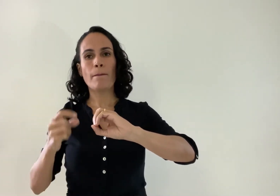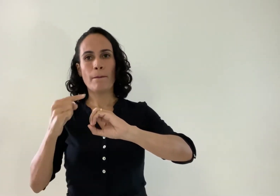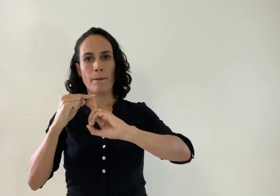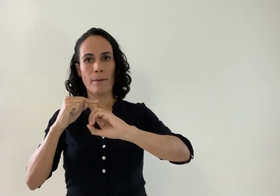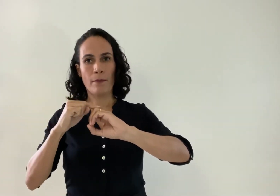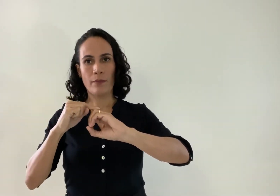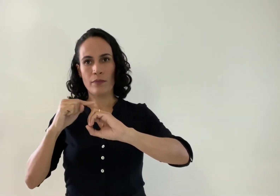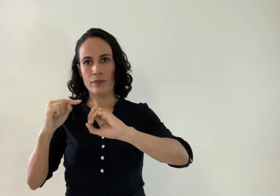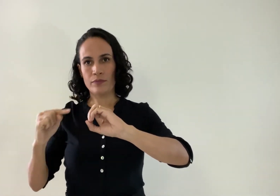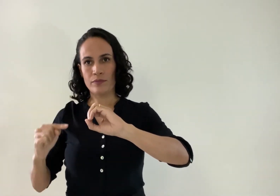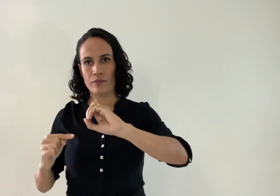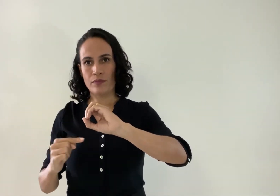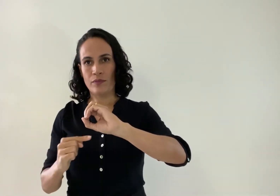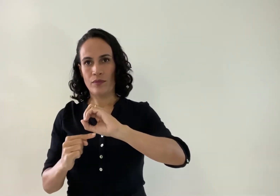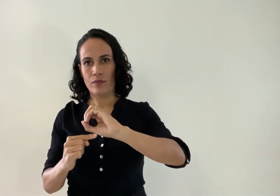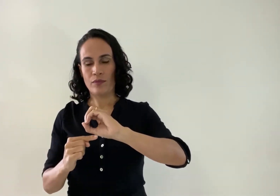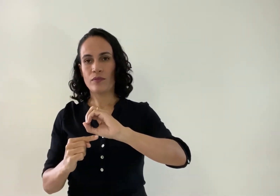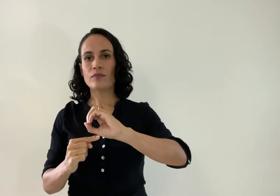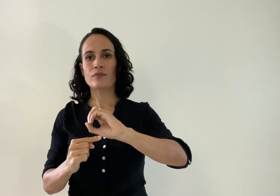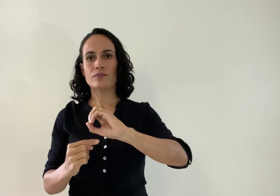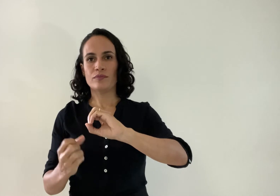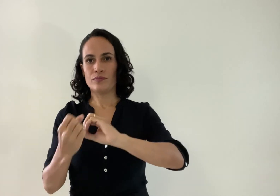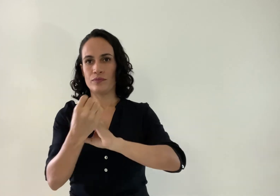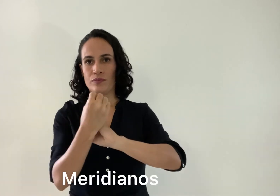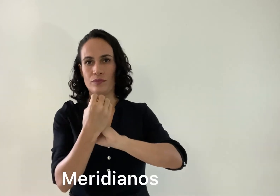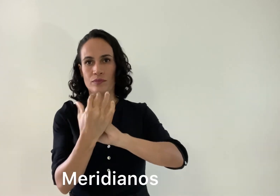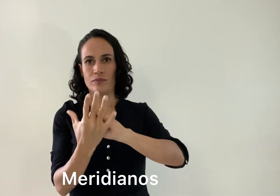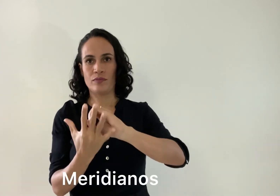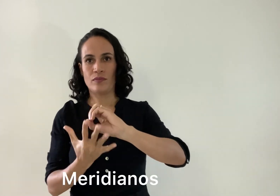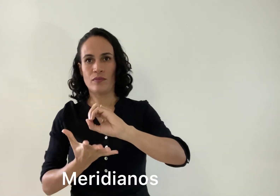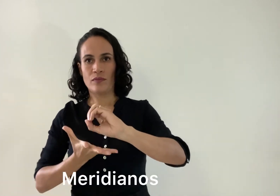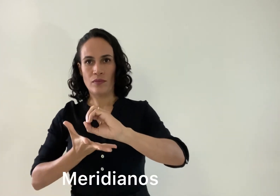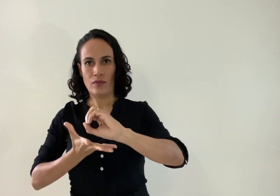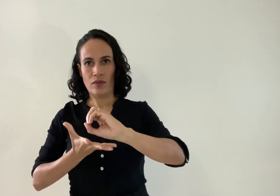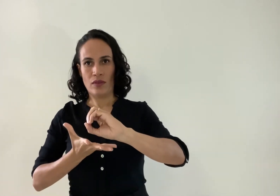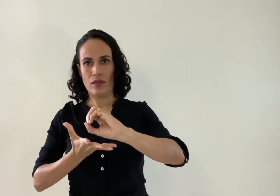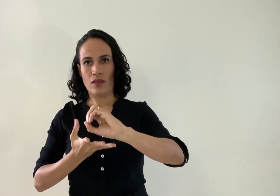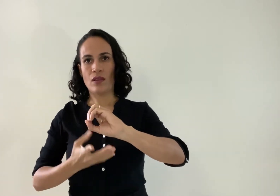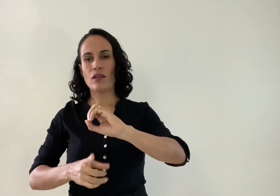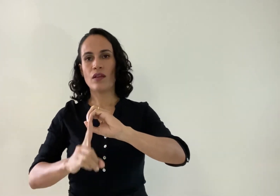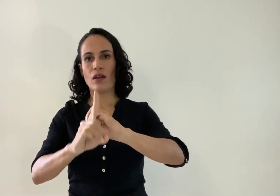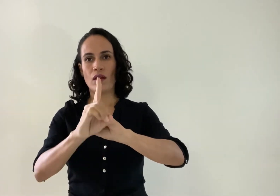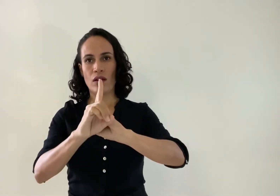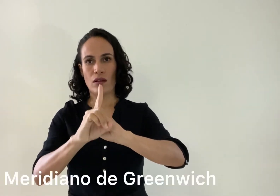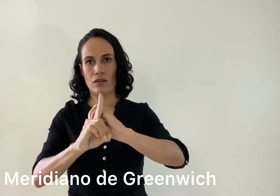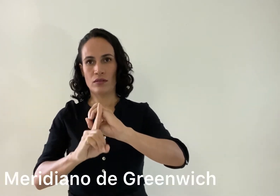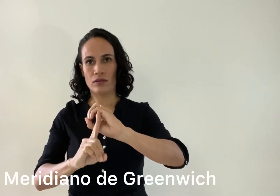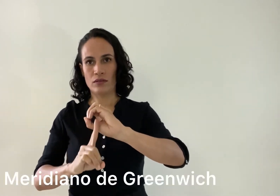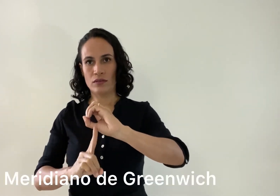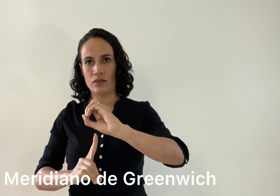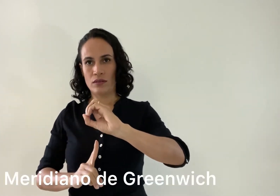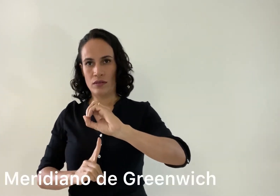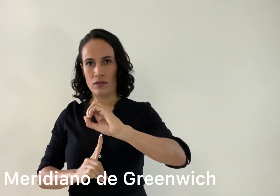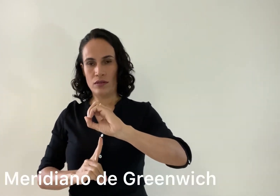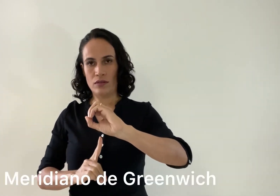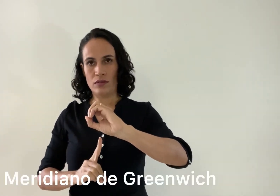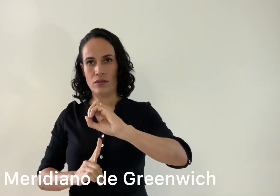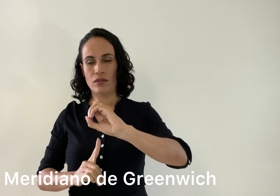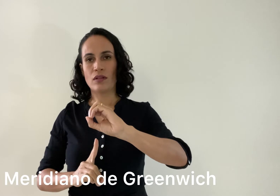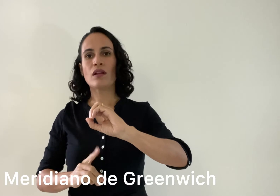meridiano de Greenwich e outros quaisquer, todos eles passam pelos dois polos. A linha do Equador é a única linha que divide exatamente